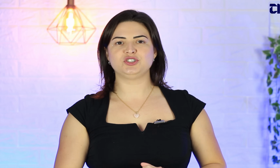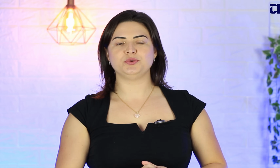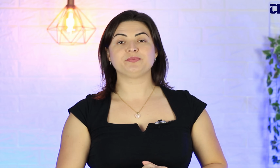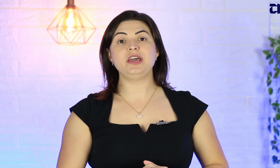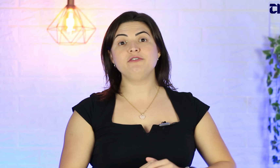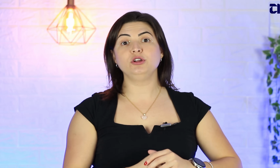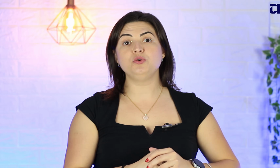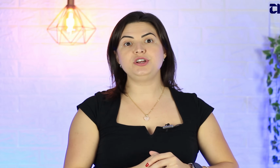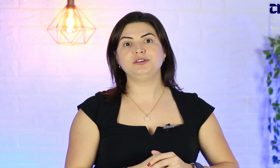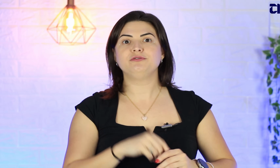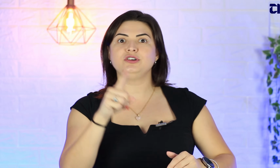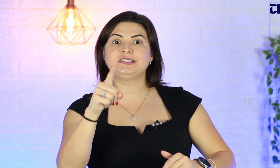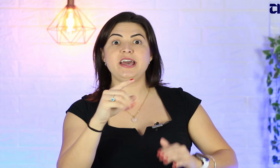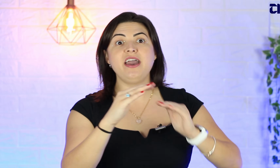Processo. Evoluir. Você.